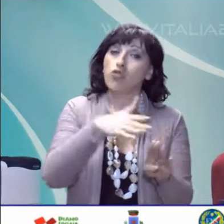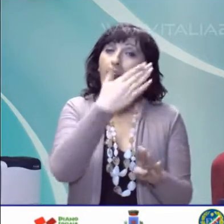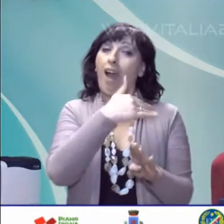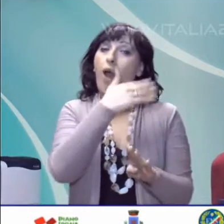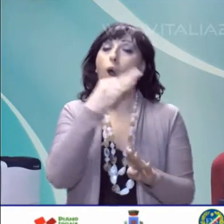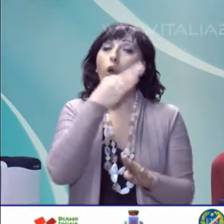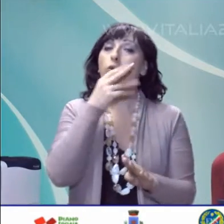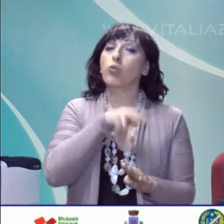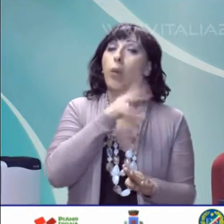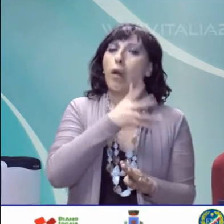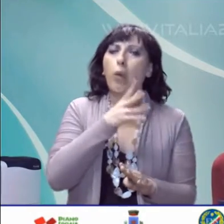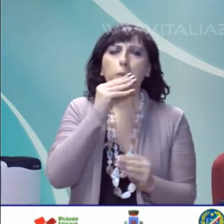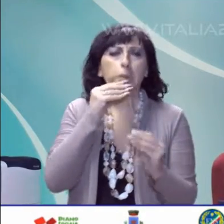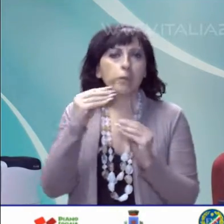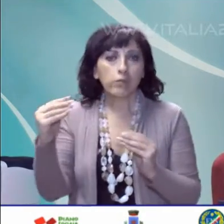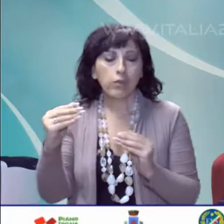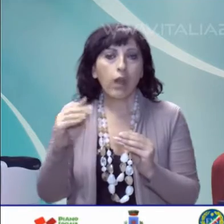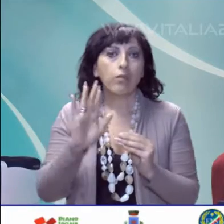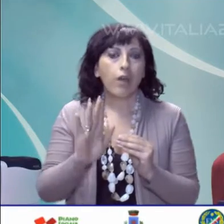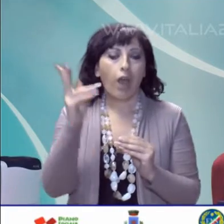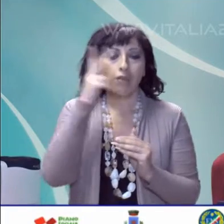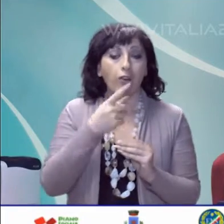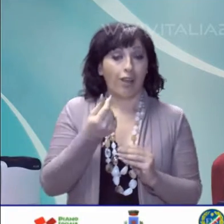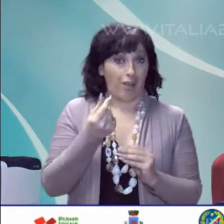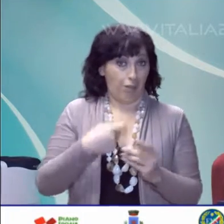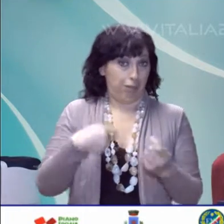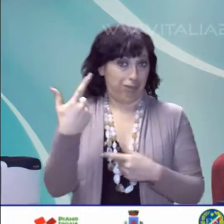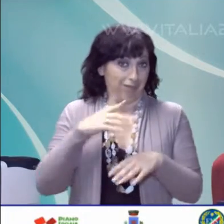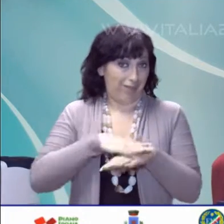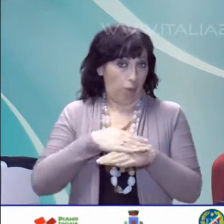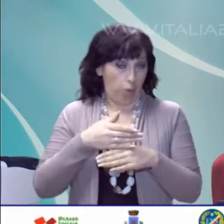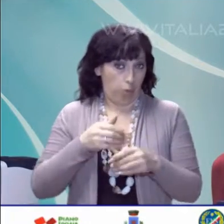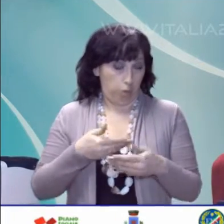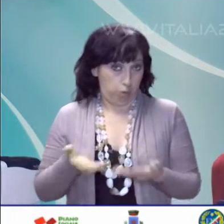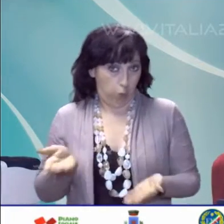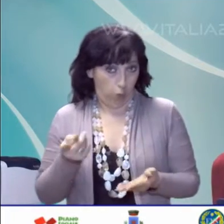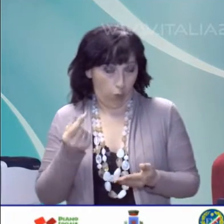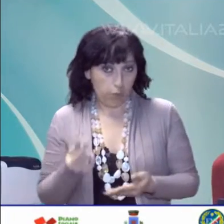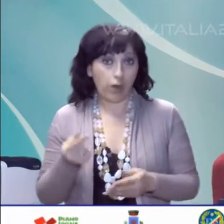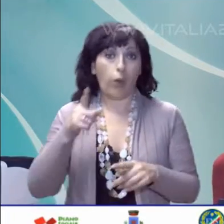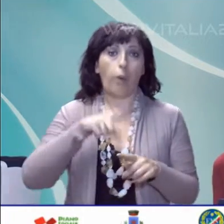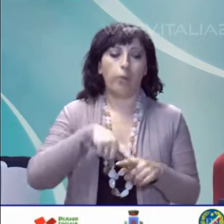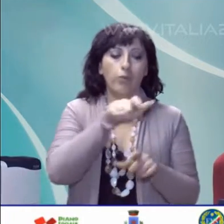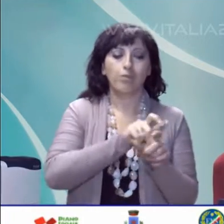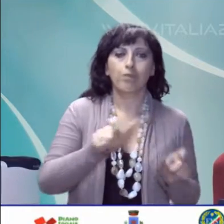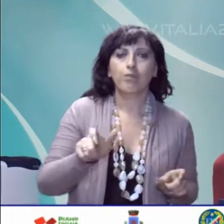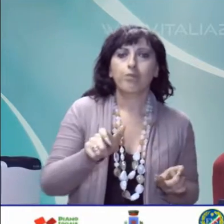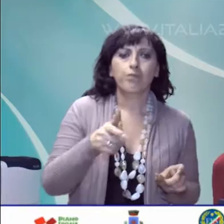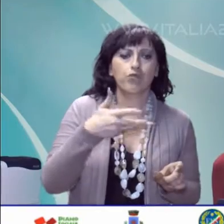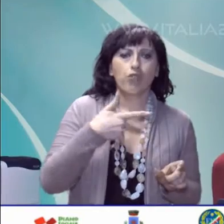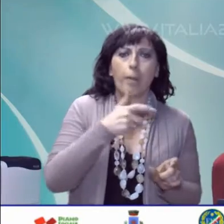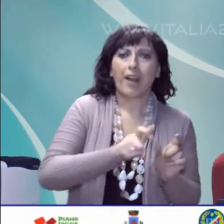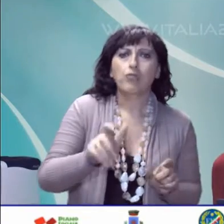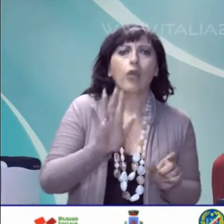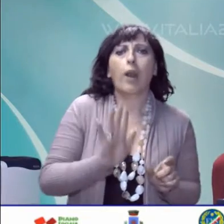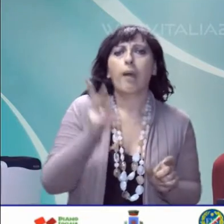2015, ma lo sperpero di risorse pubbliche e la cattiva gestione del personale, carente invece nella maggior